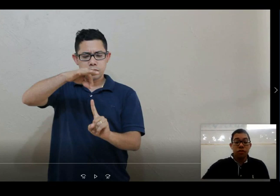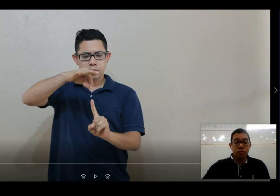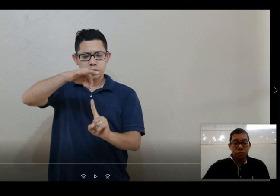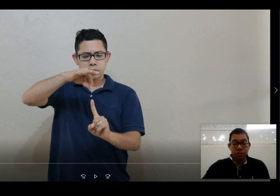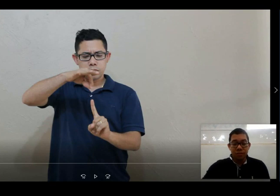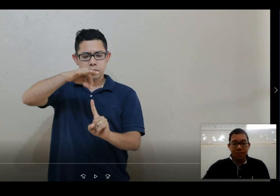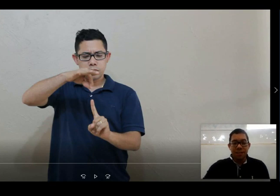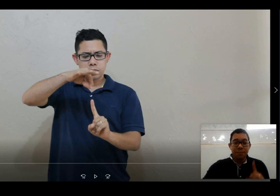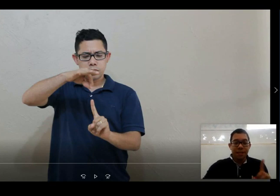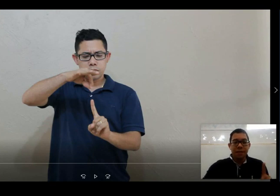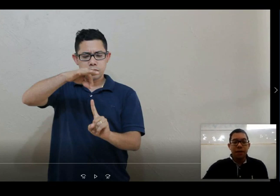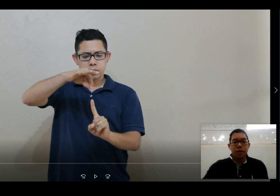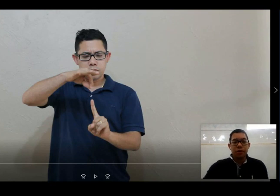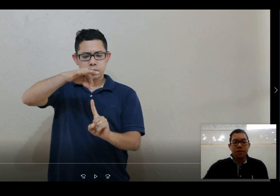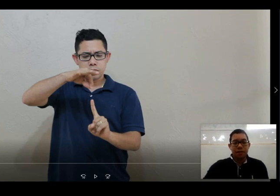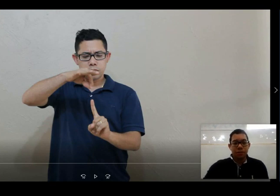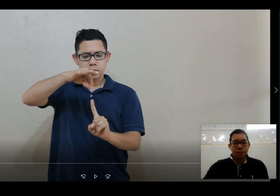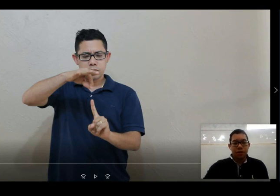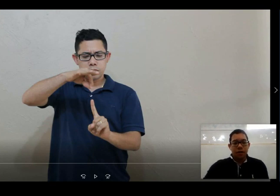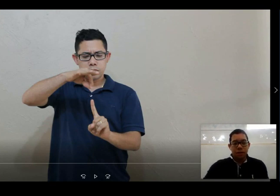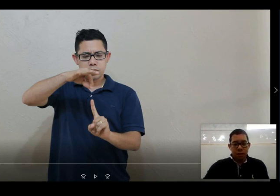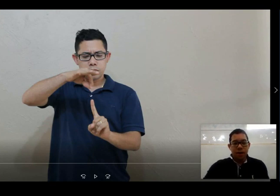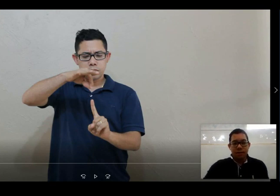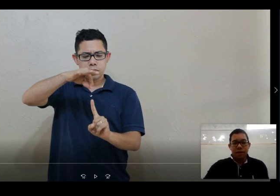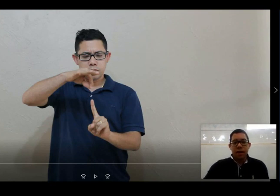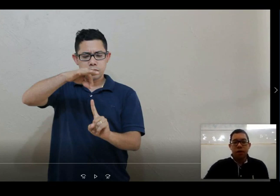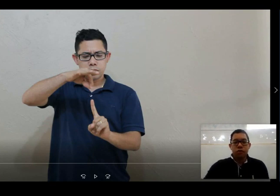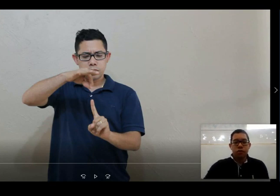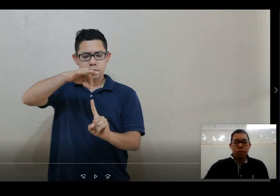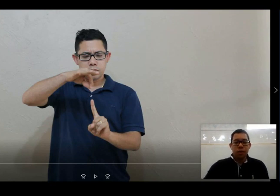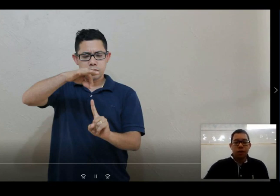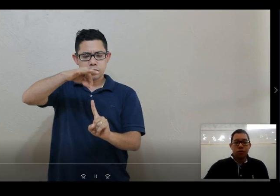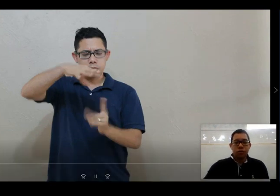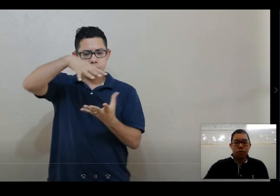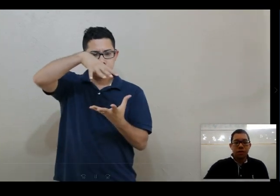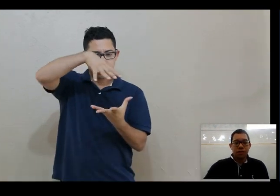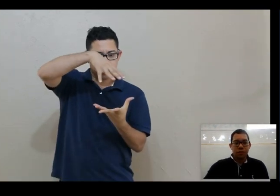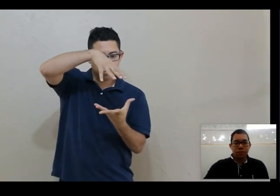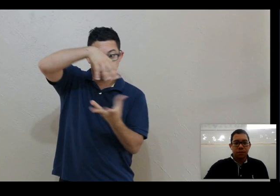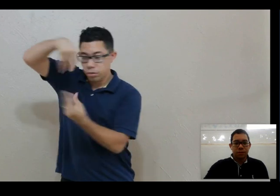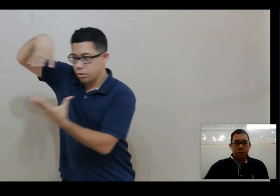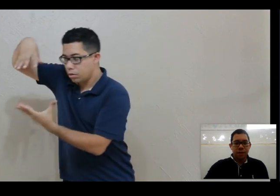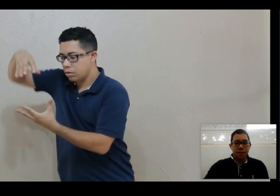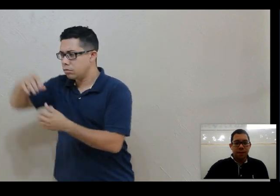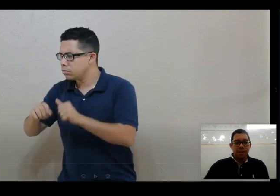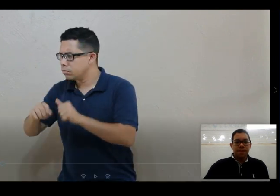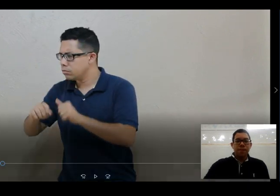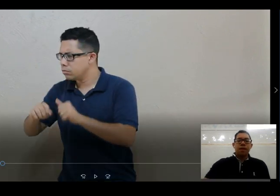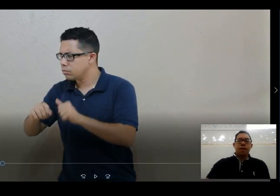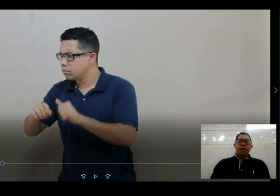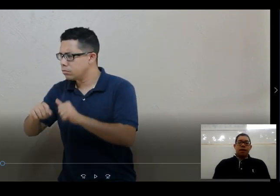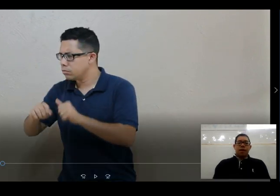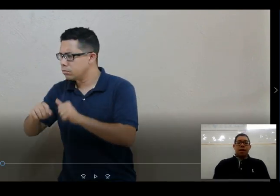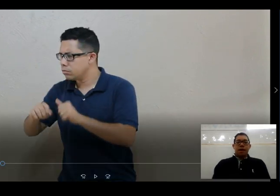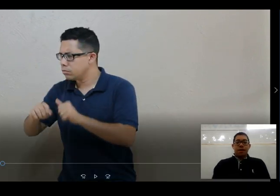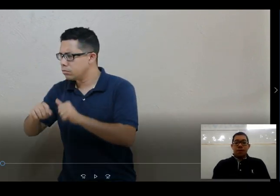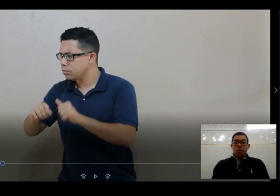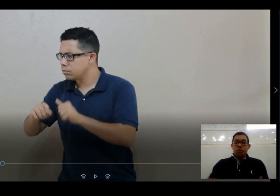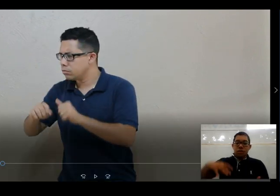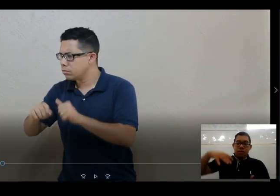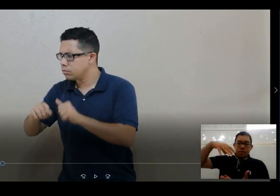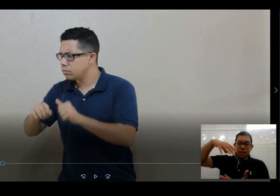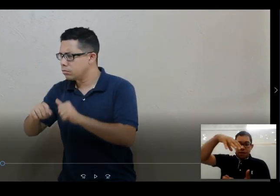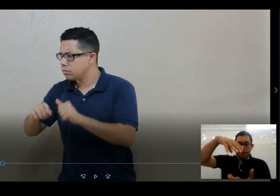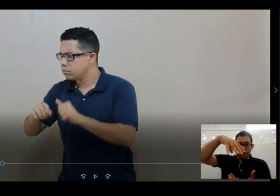com Jesus, impelindo ele ao deserto. Então essa é a continuação, tá?